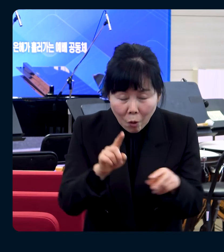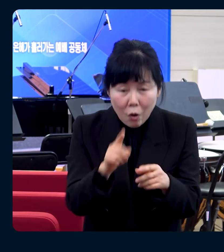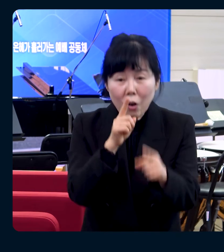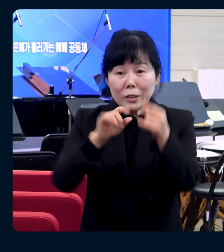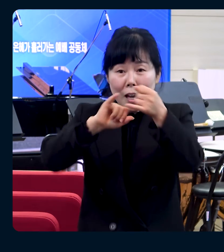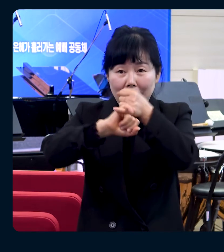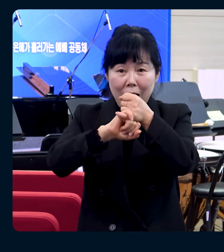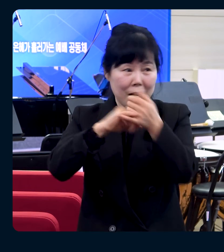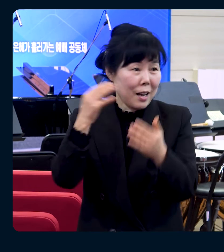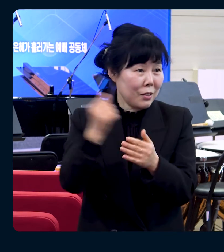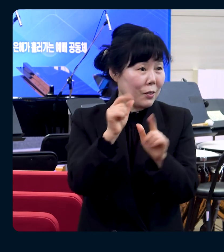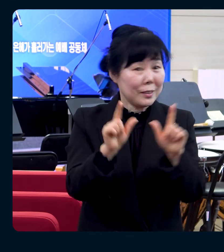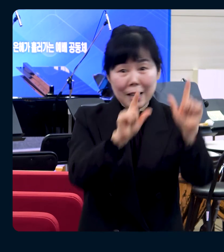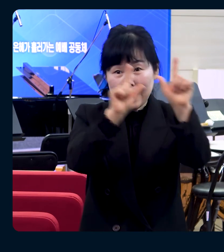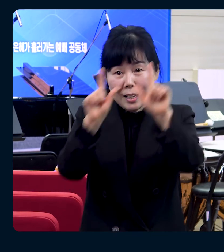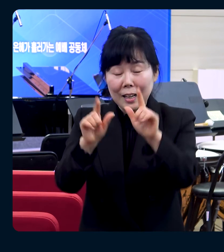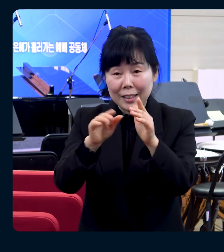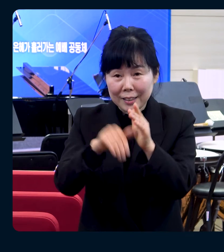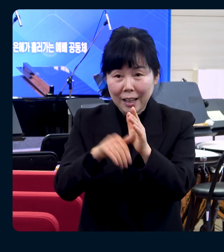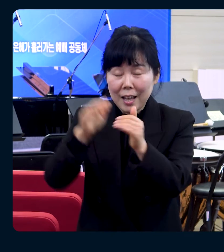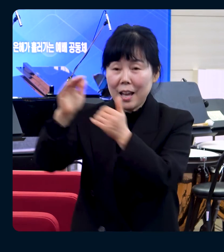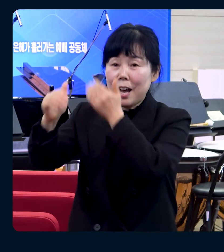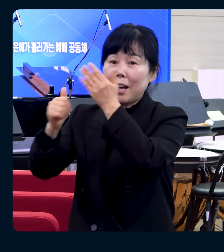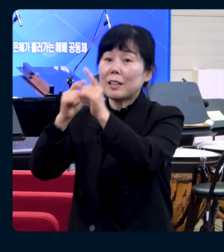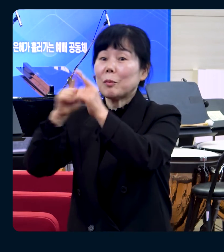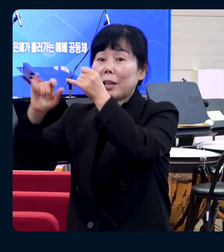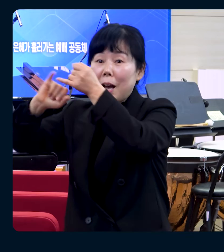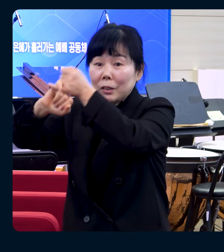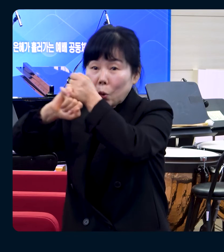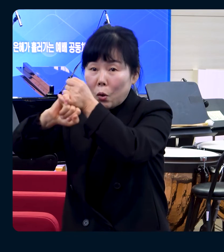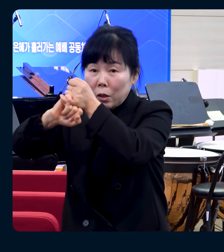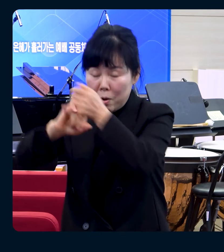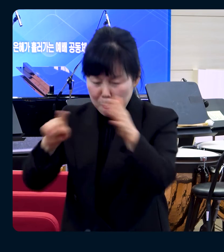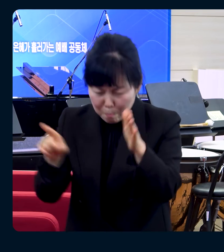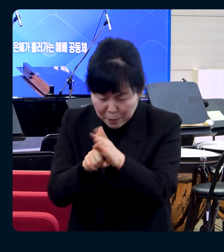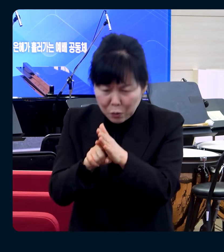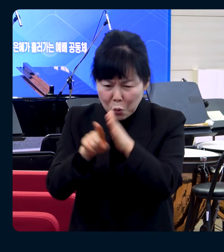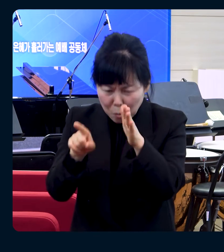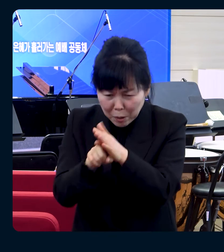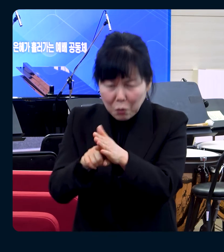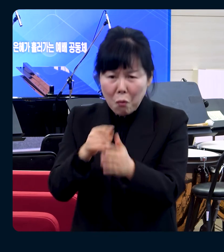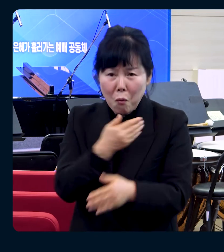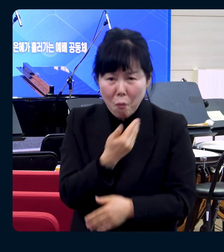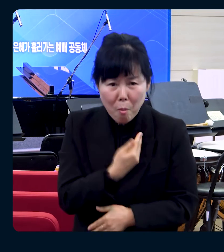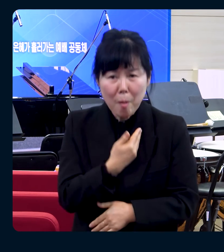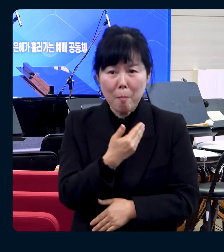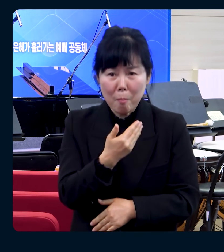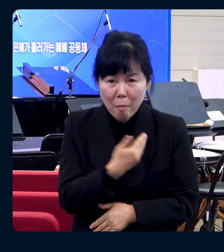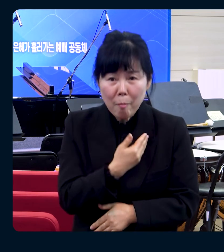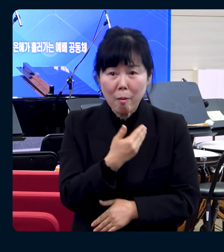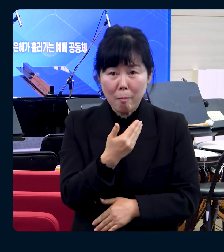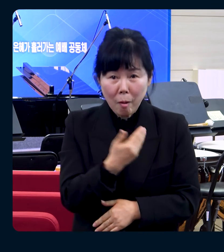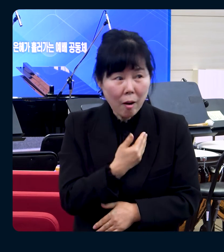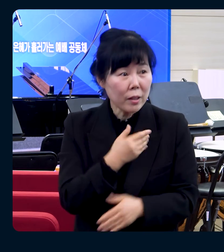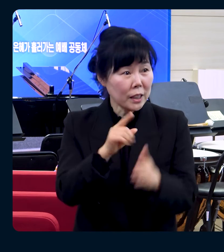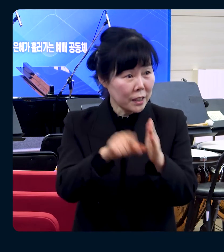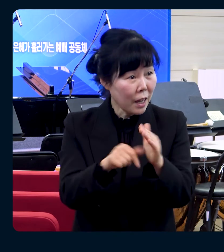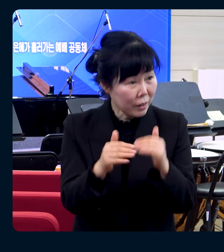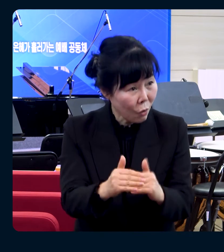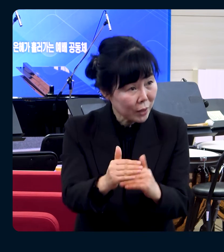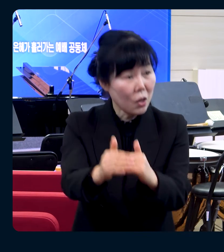언약의 길을 걷는 인생을 살면서 여러분, 하나님의 그 언약을 믿고 신뢰하며 견딘